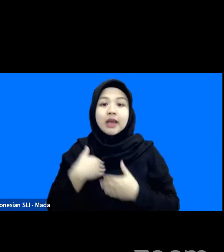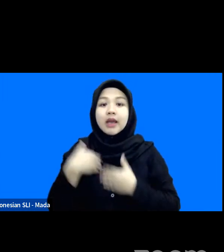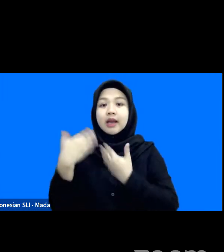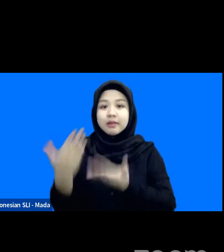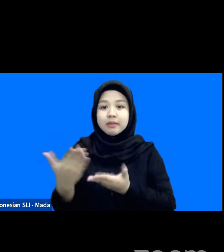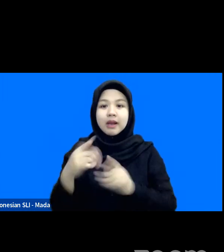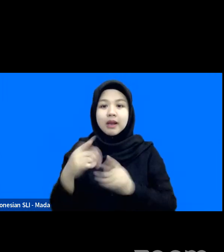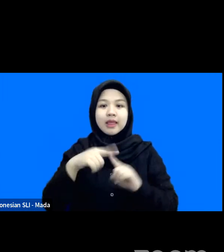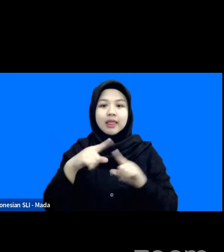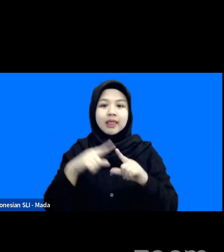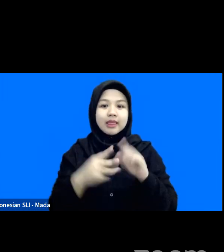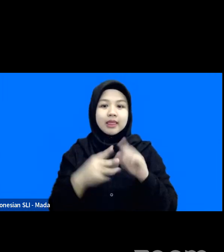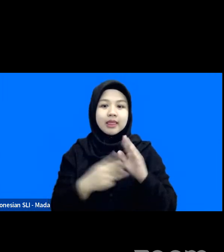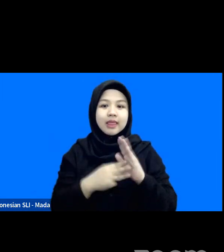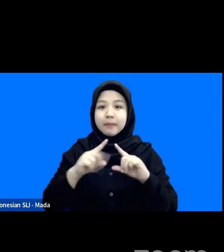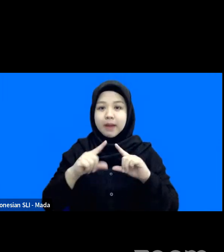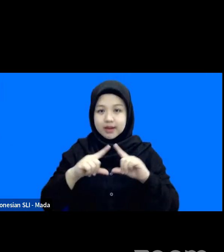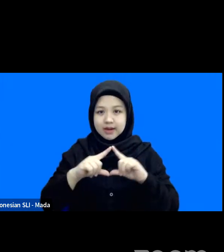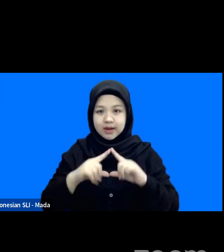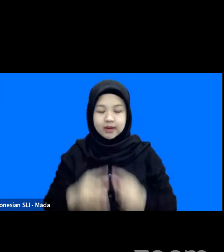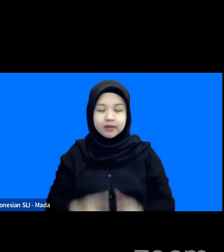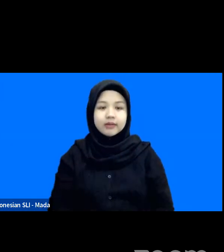ke Tamara.